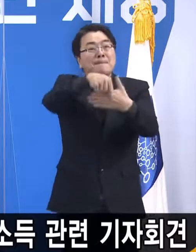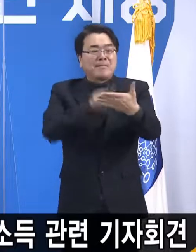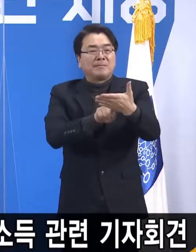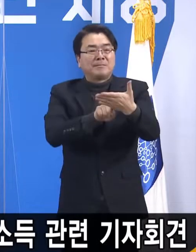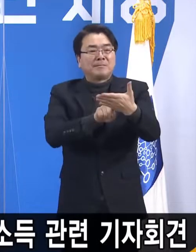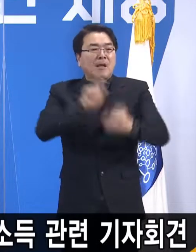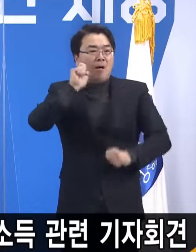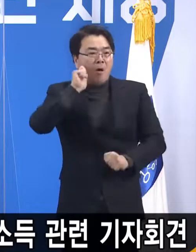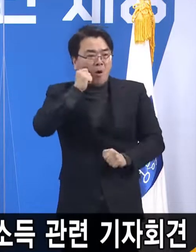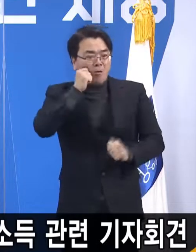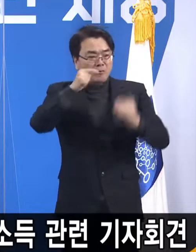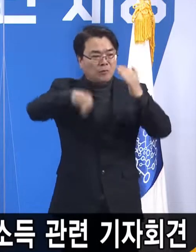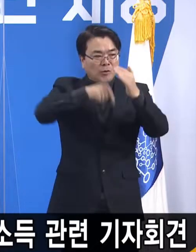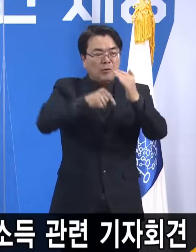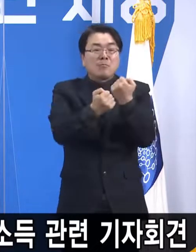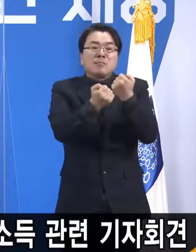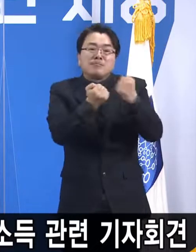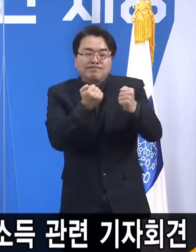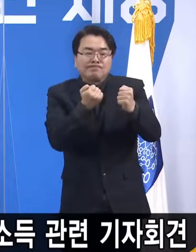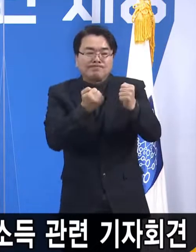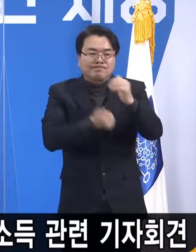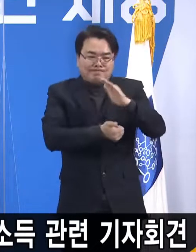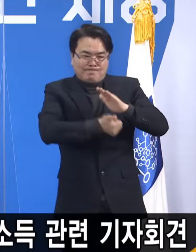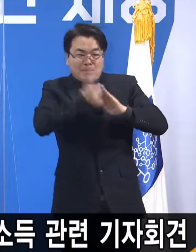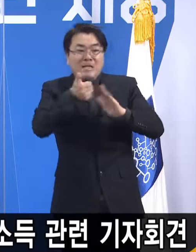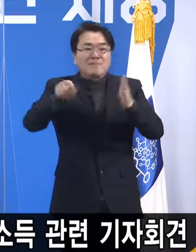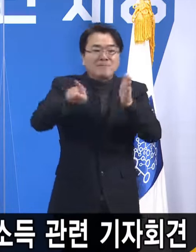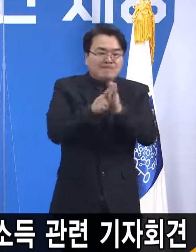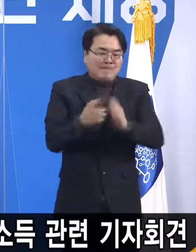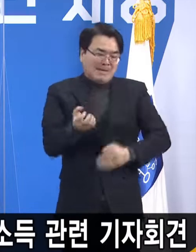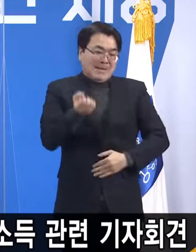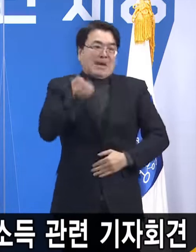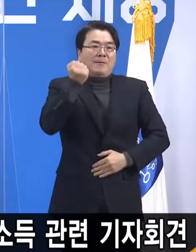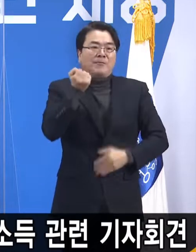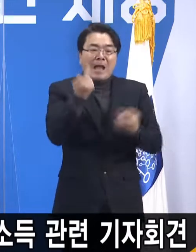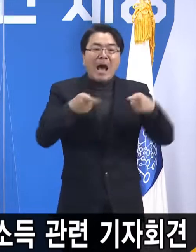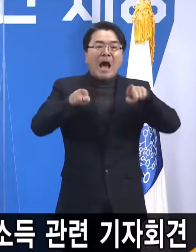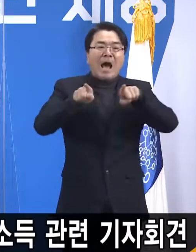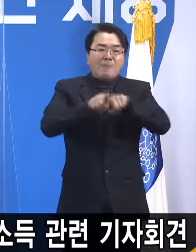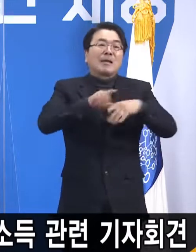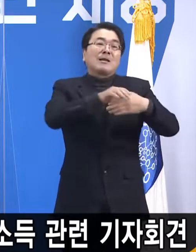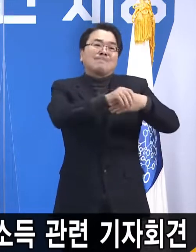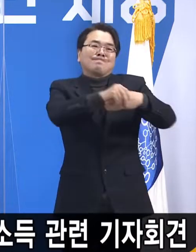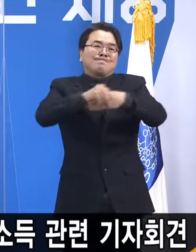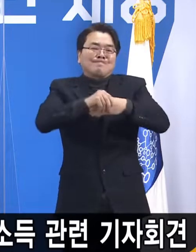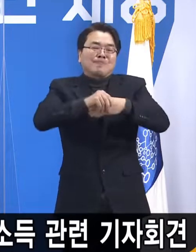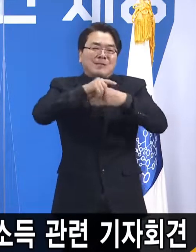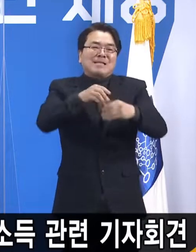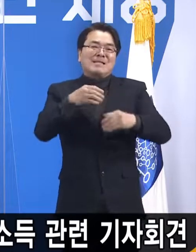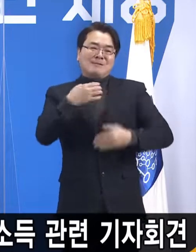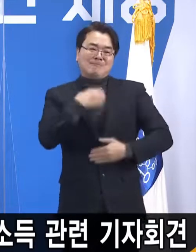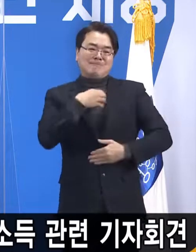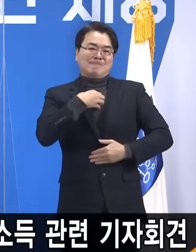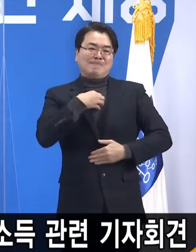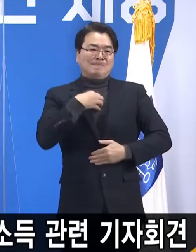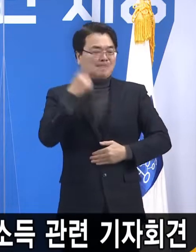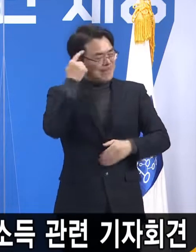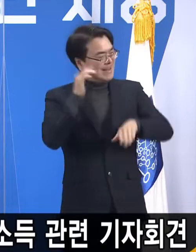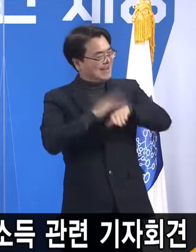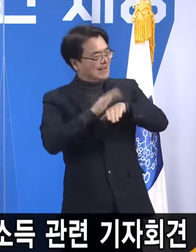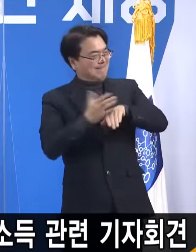상황 속에서도 믿음과 용기를 잃지 마시고 함께 손잡고 이 위기를